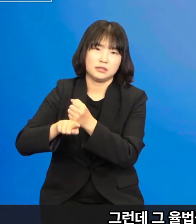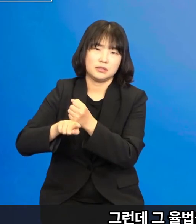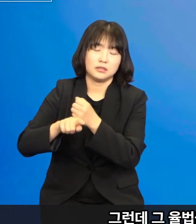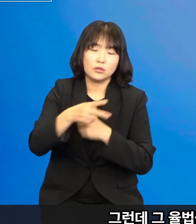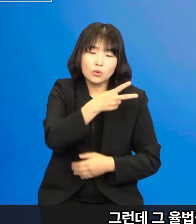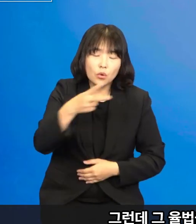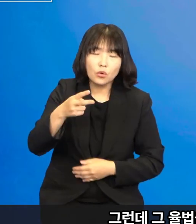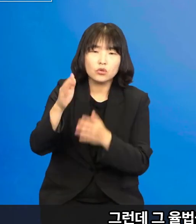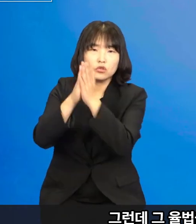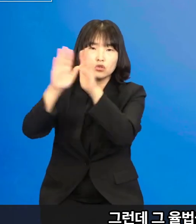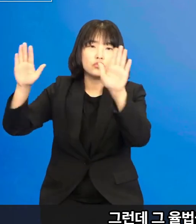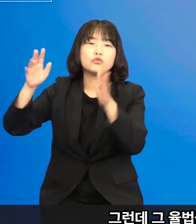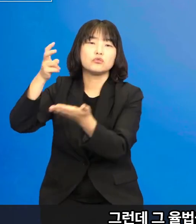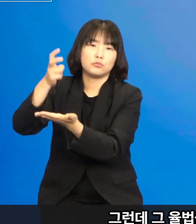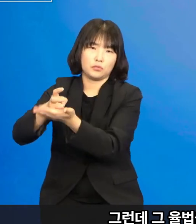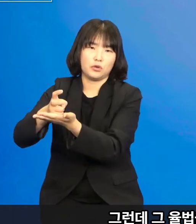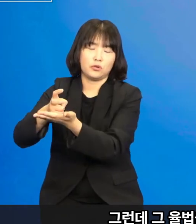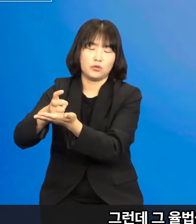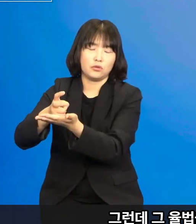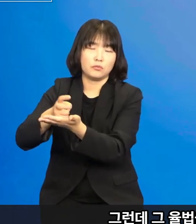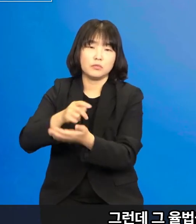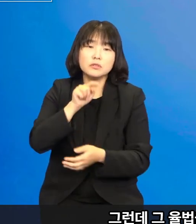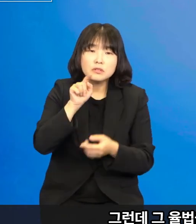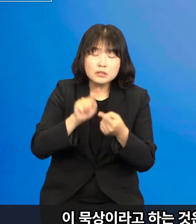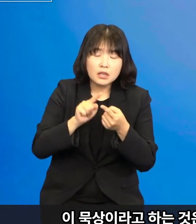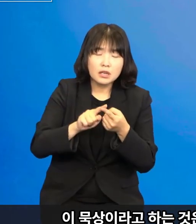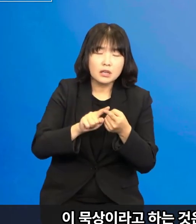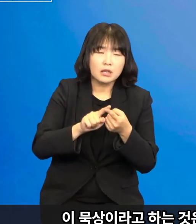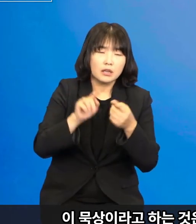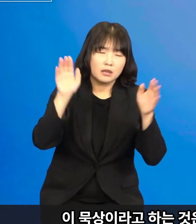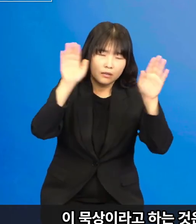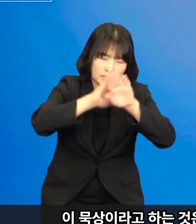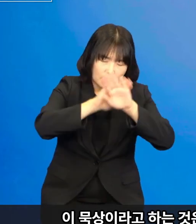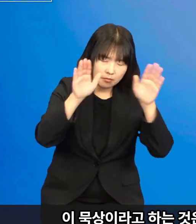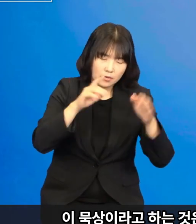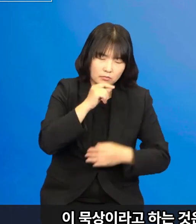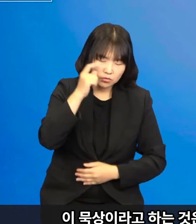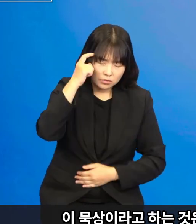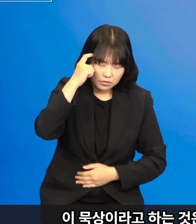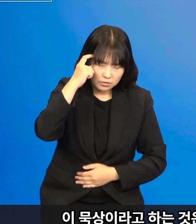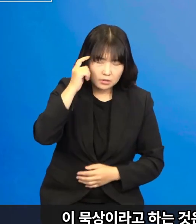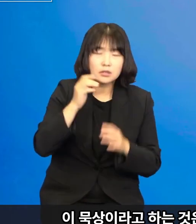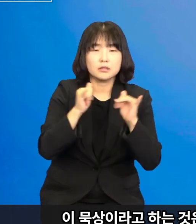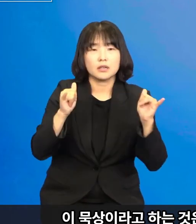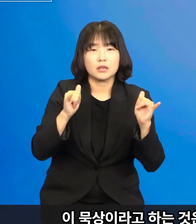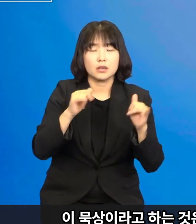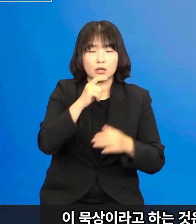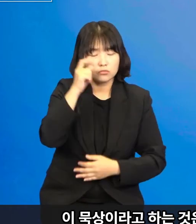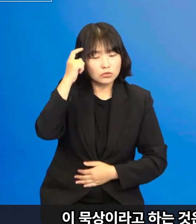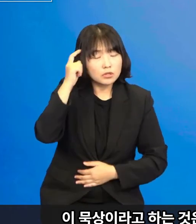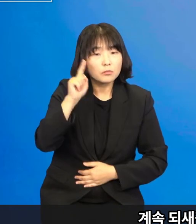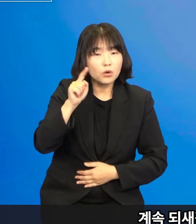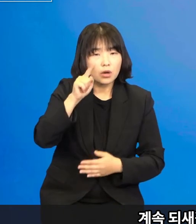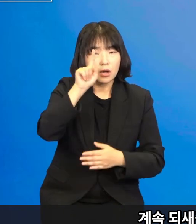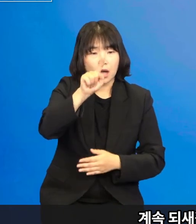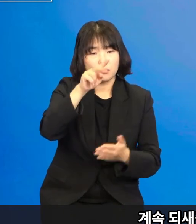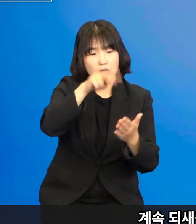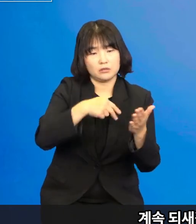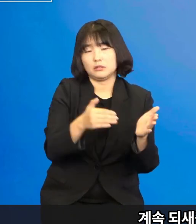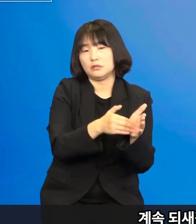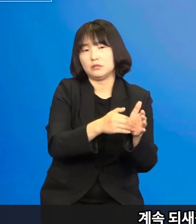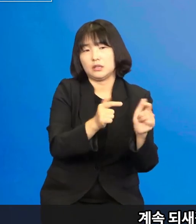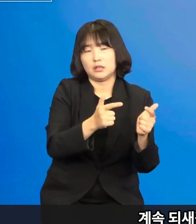그 율법을 주야로 묵상하는 사람, 이 묵상이라고 하는 것은 한 번 읽고 끝나는 게 아닙니다.